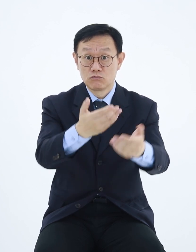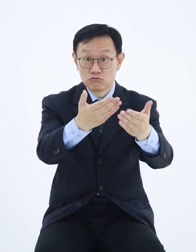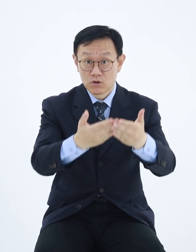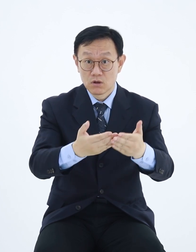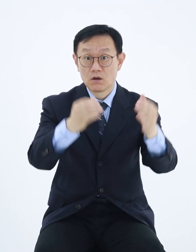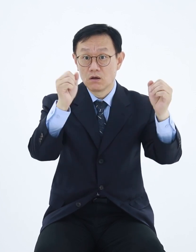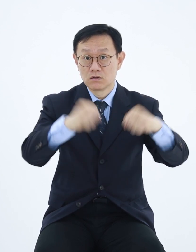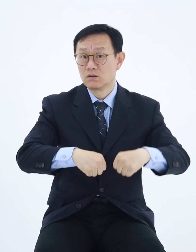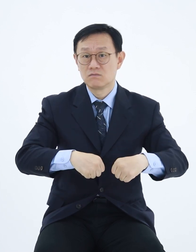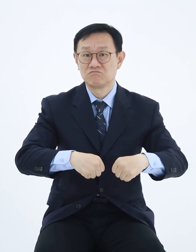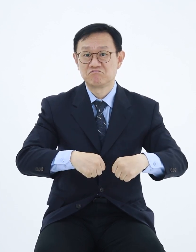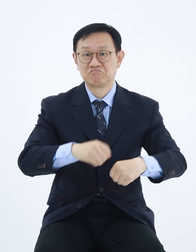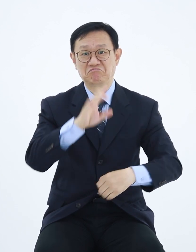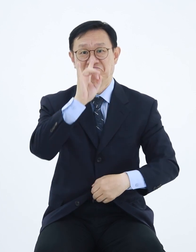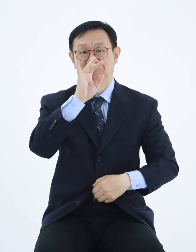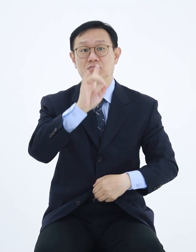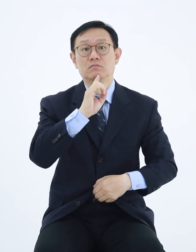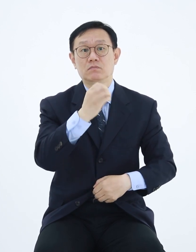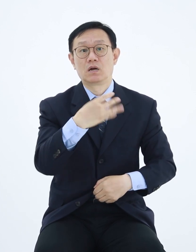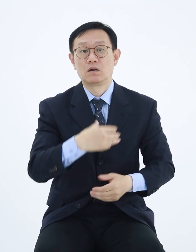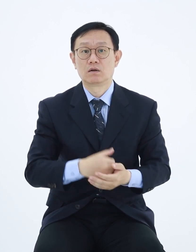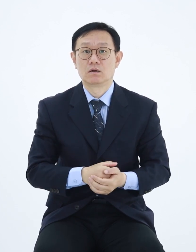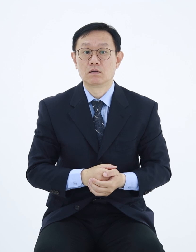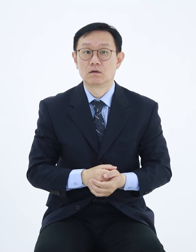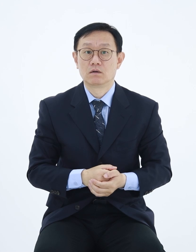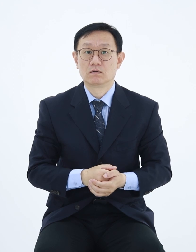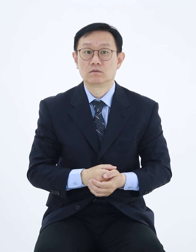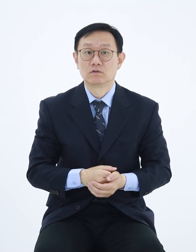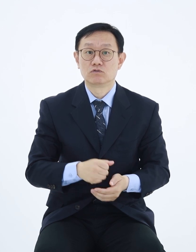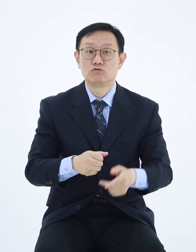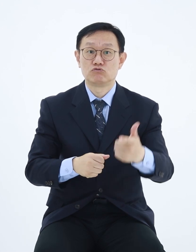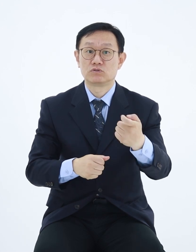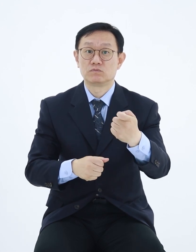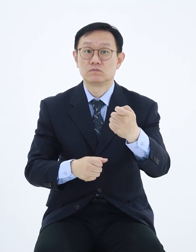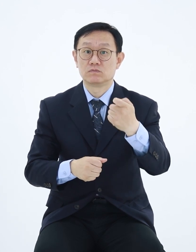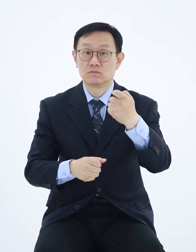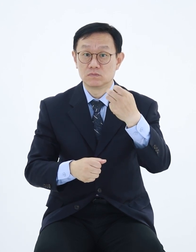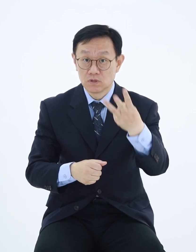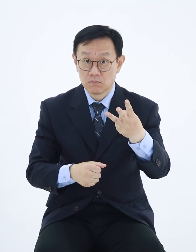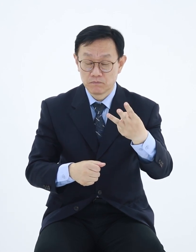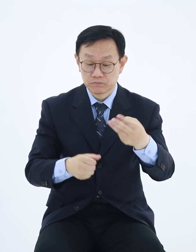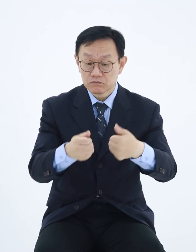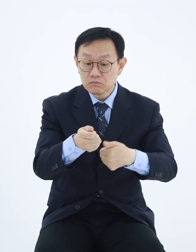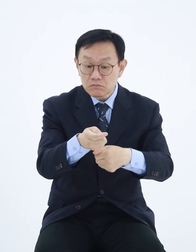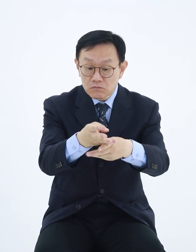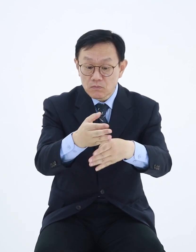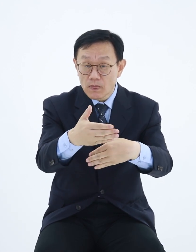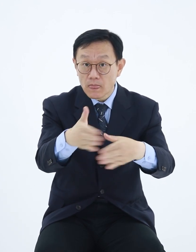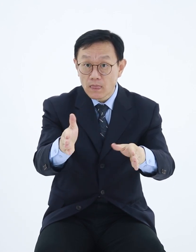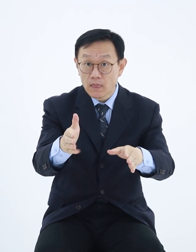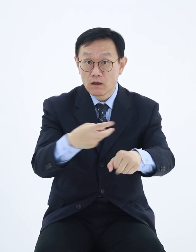것입니다. H씨는 약 63제곱미터 넓이의 수영장을 짓겠다고 신청했는데 이 중